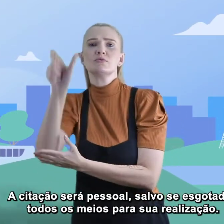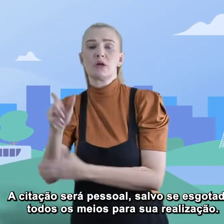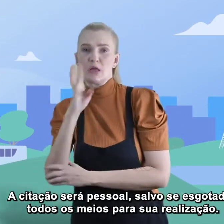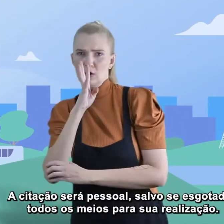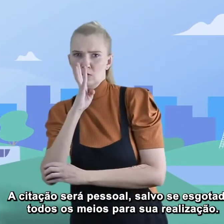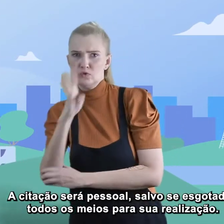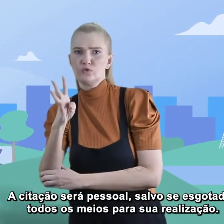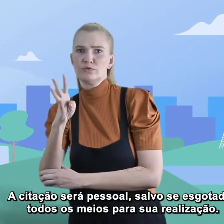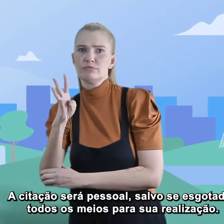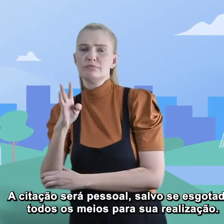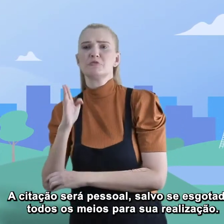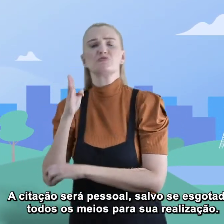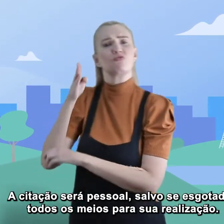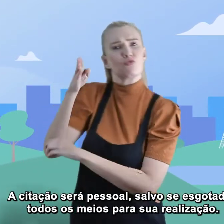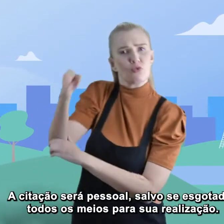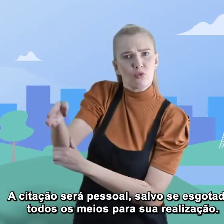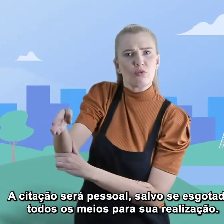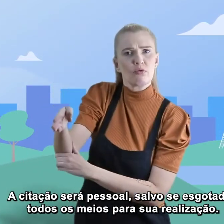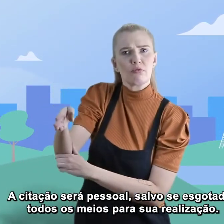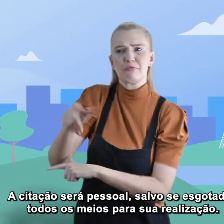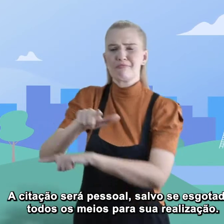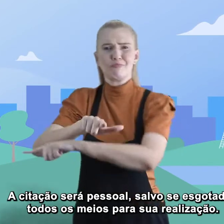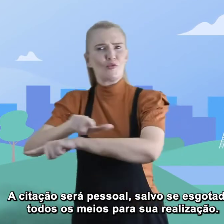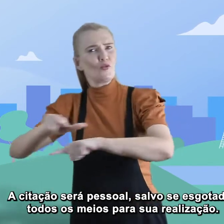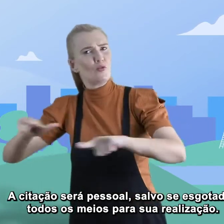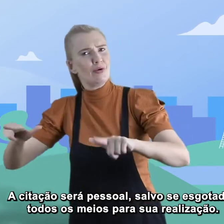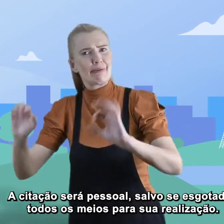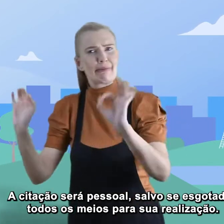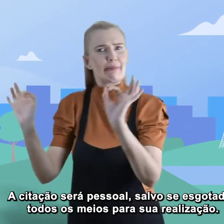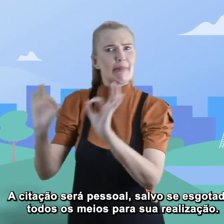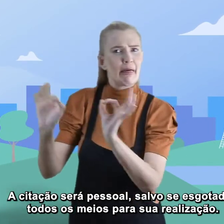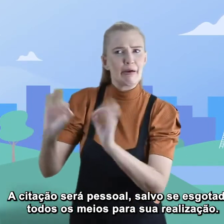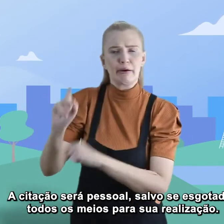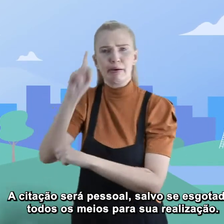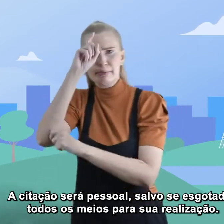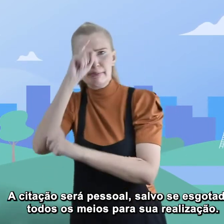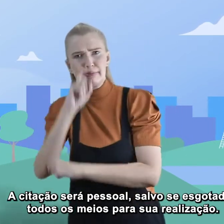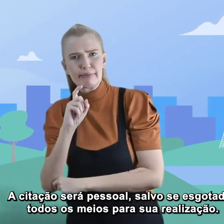salvo se esgotados todos os meios para sua realização.